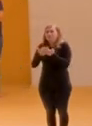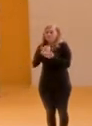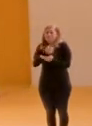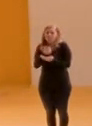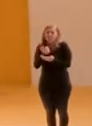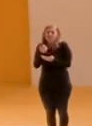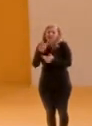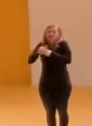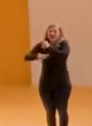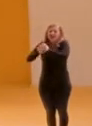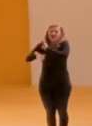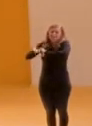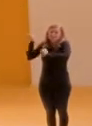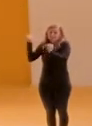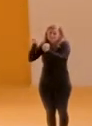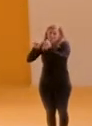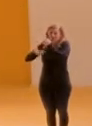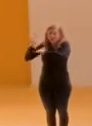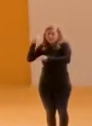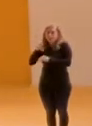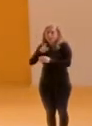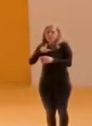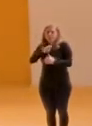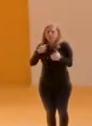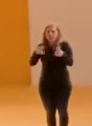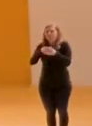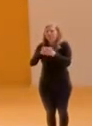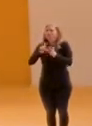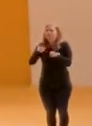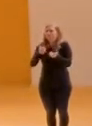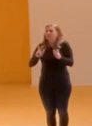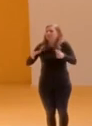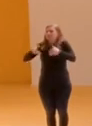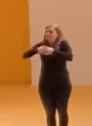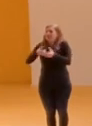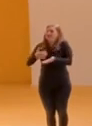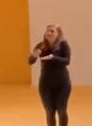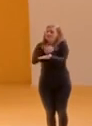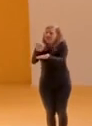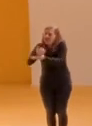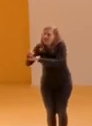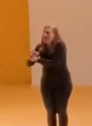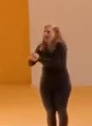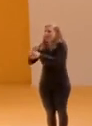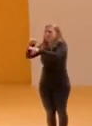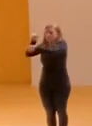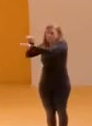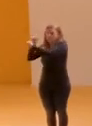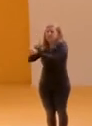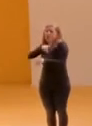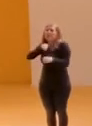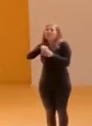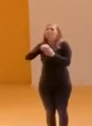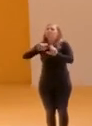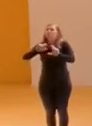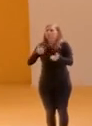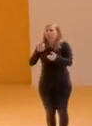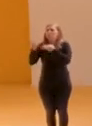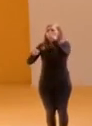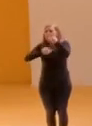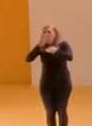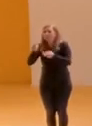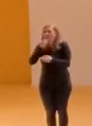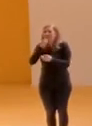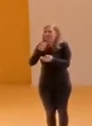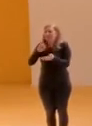kilkadziesiąt tysięcy lat to już państwo się domyślacie że to jest wspólnota zbieracką Łowiecka czyli taka gdzie się pozyskuje pożywienie i nie tylko na zasadzie